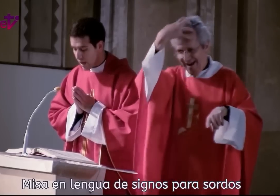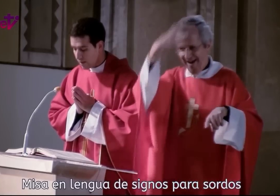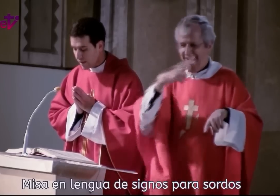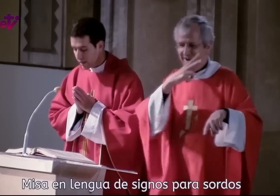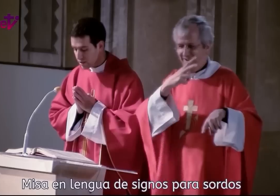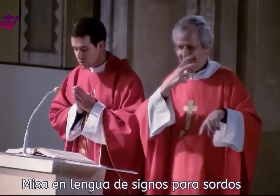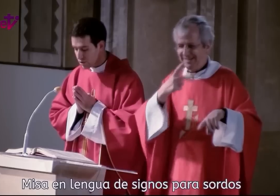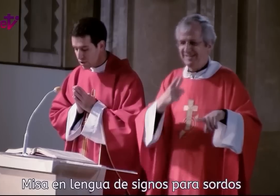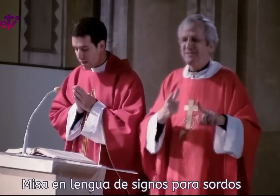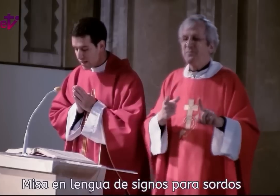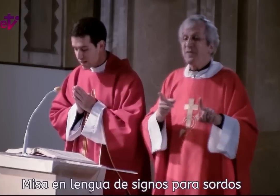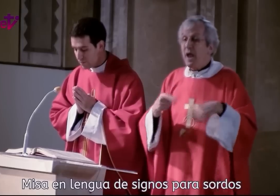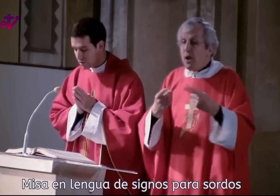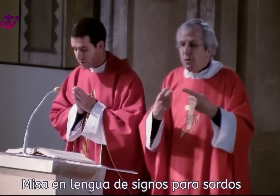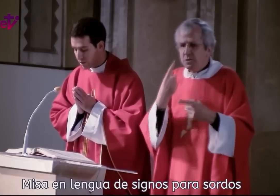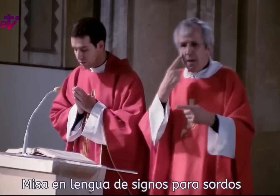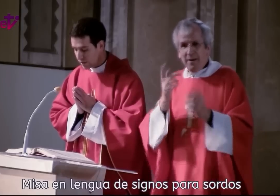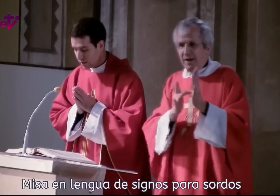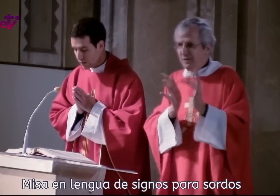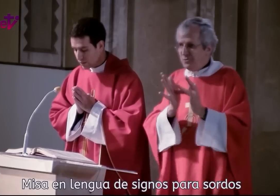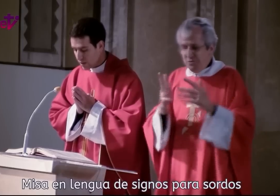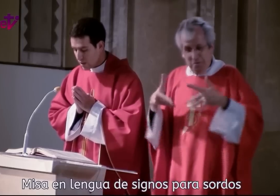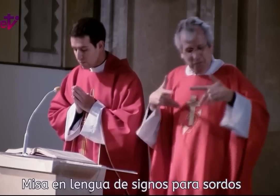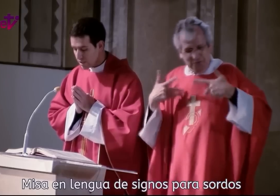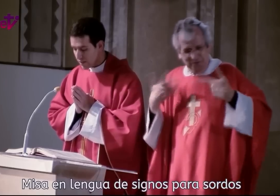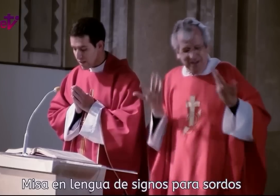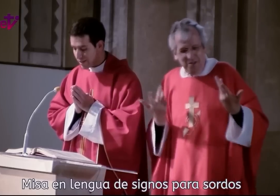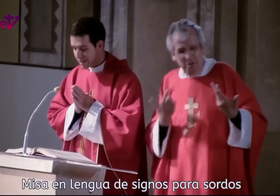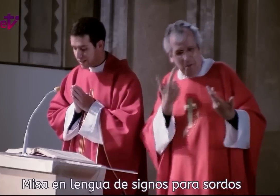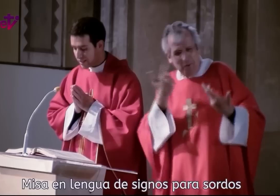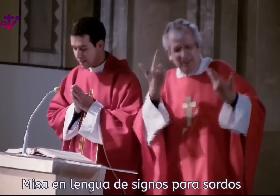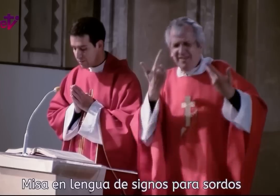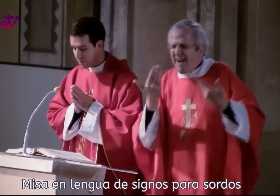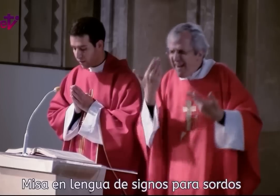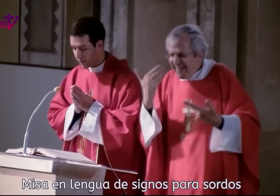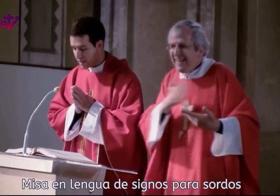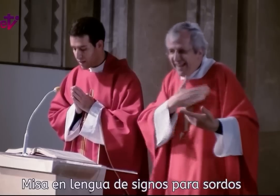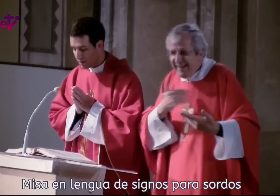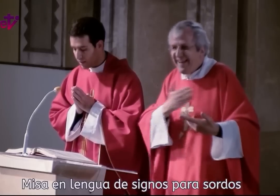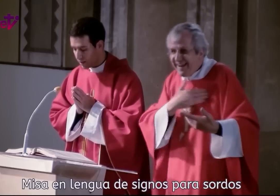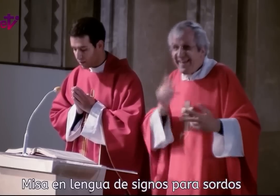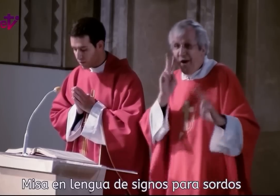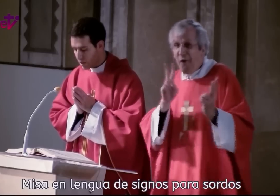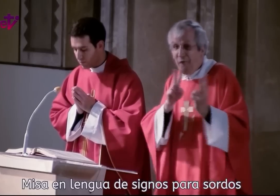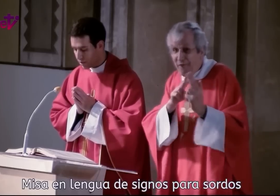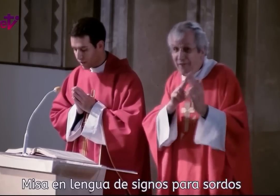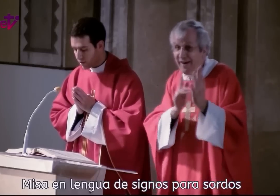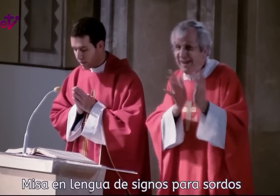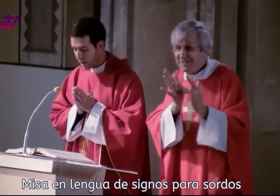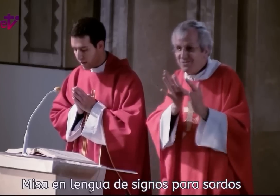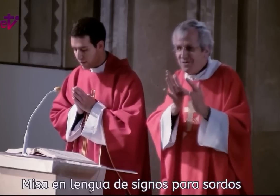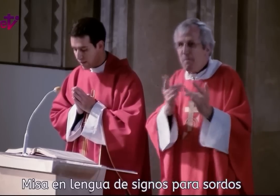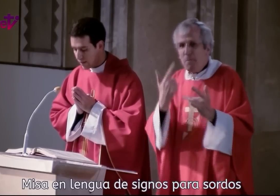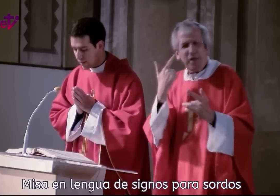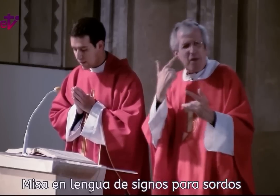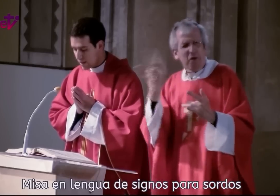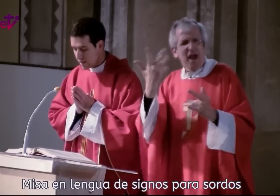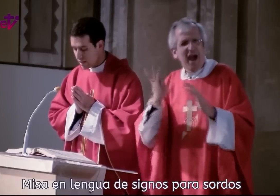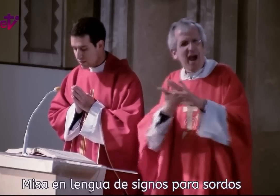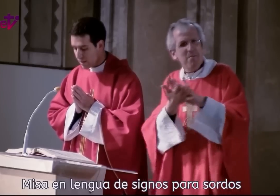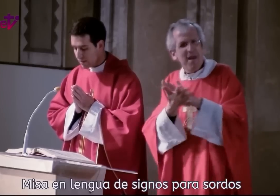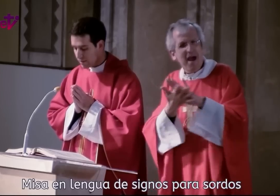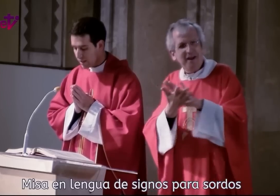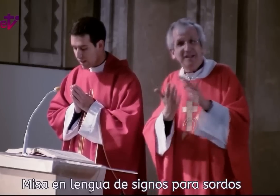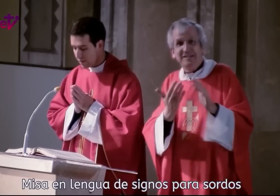Herodes, al ver a Jesús, se puso muy contento, pues hacía bastante tiempo que deseaba verlo, porque oía hablar de él